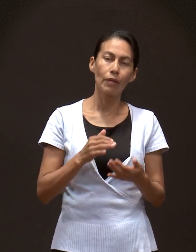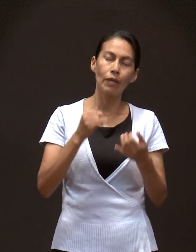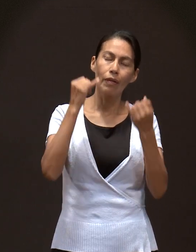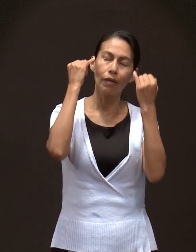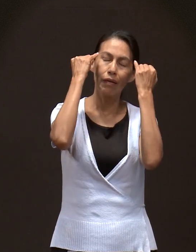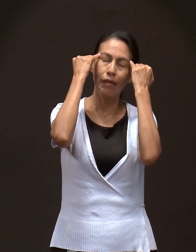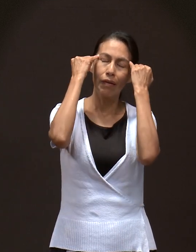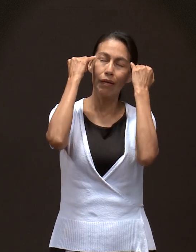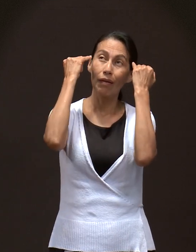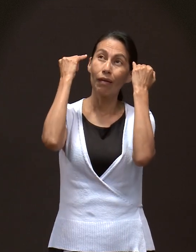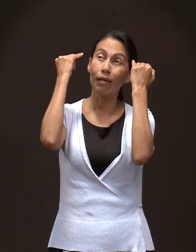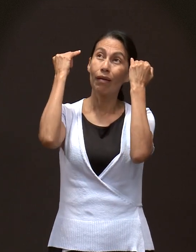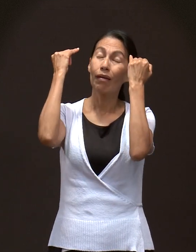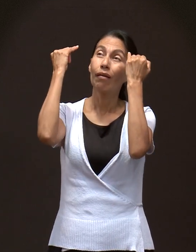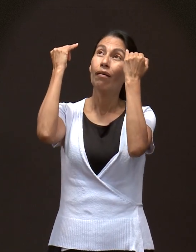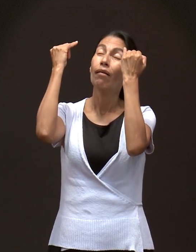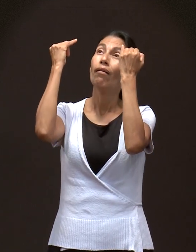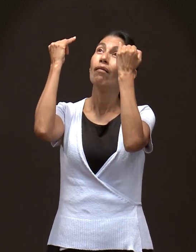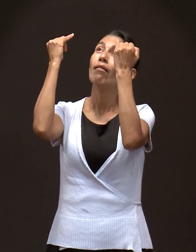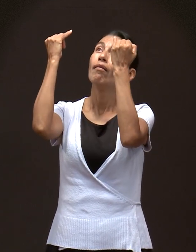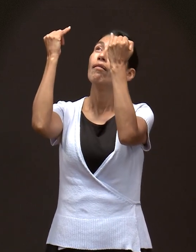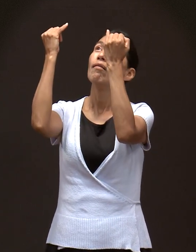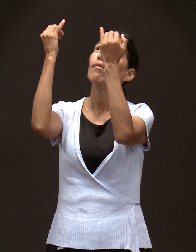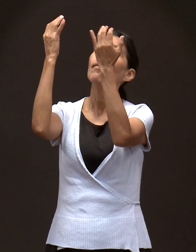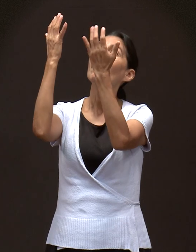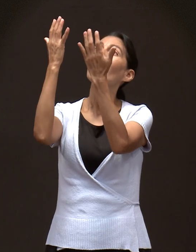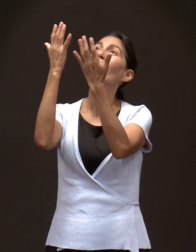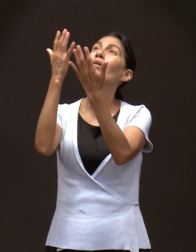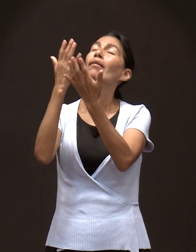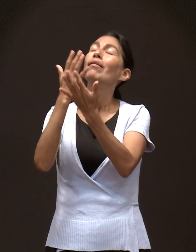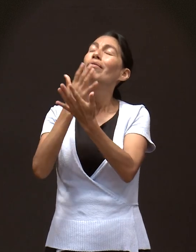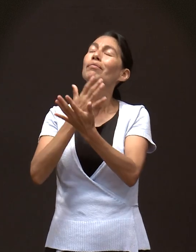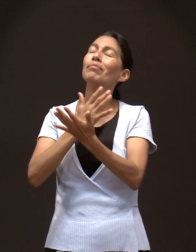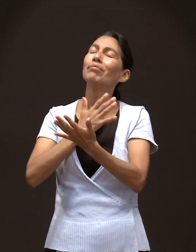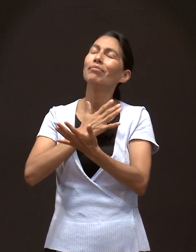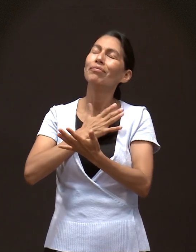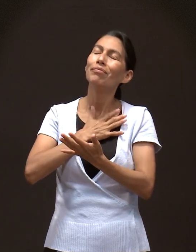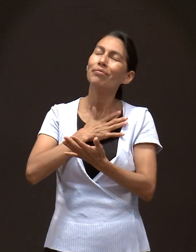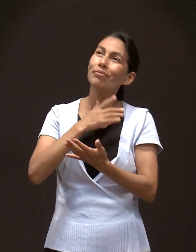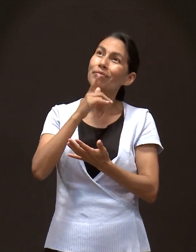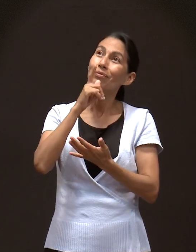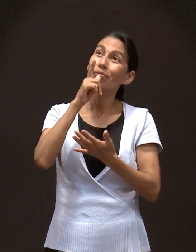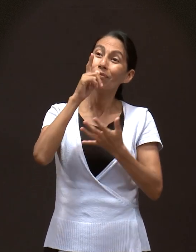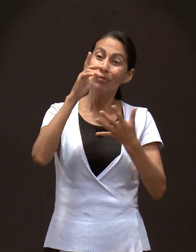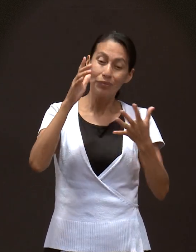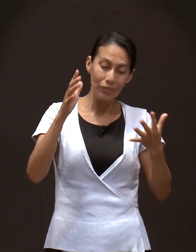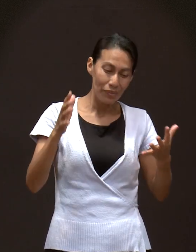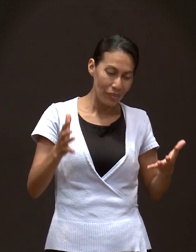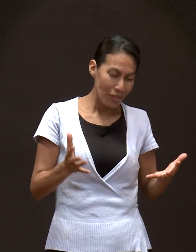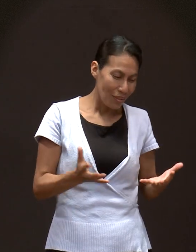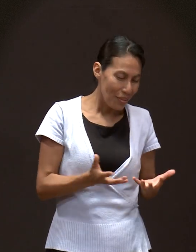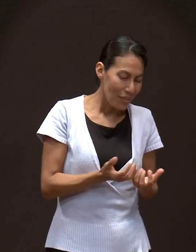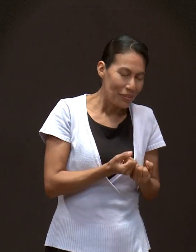Jehová es mi luz y mi salvación.